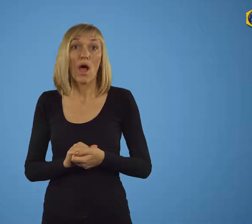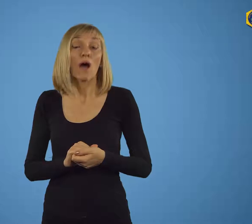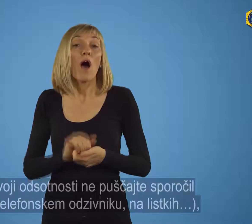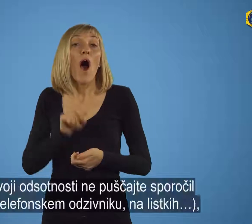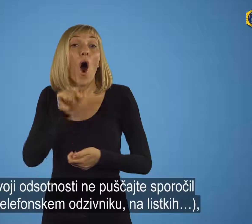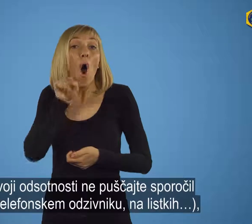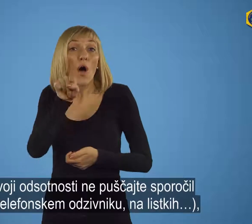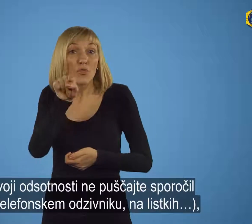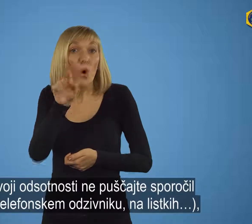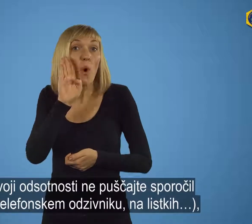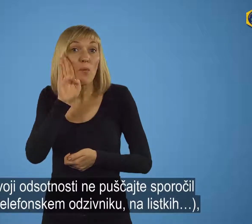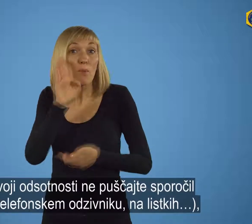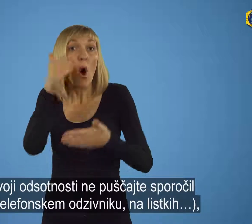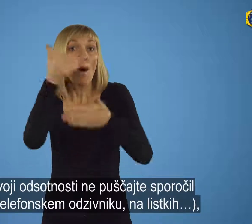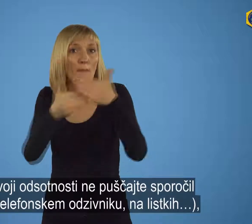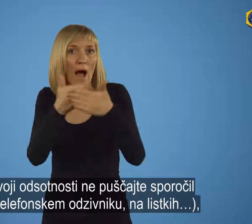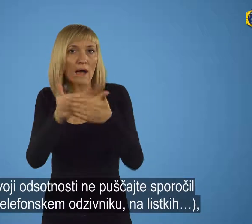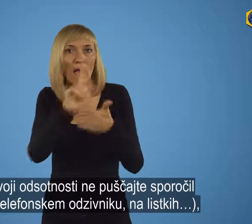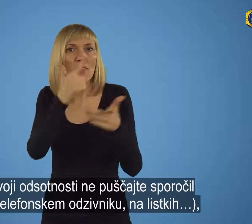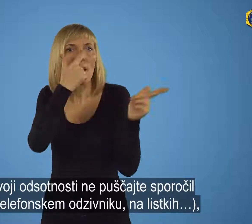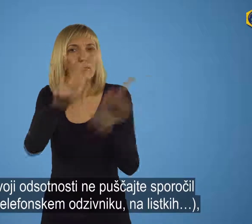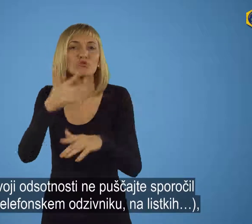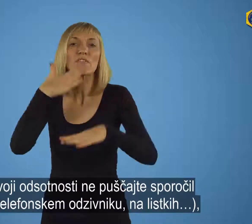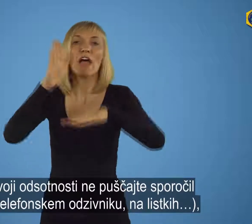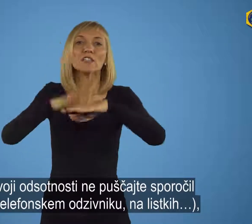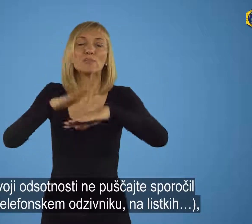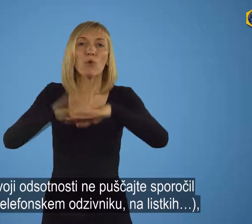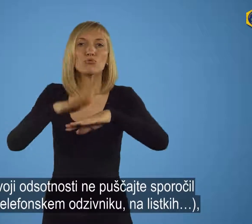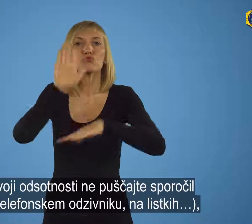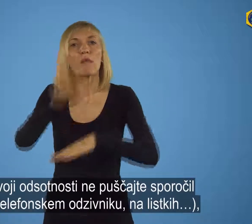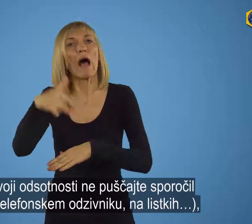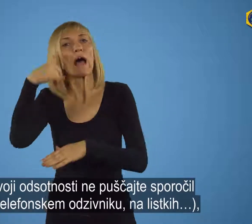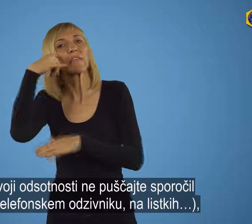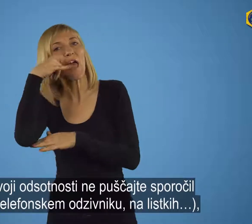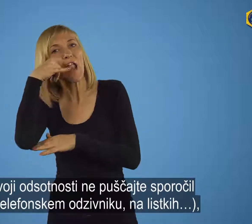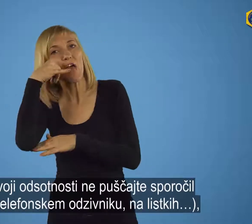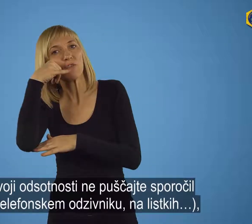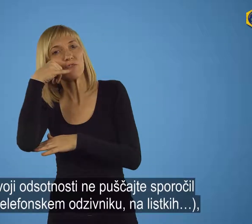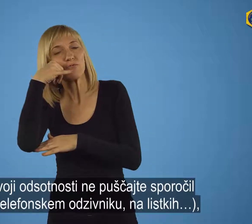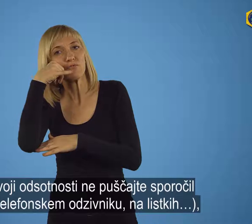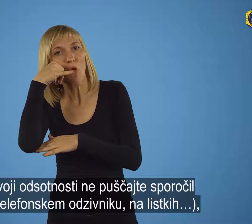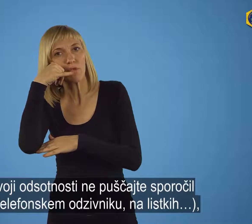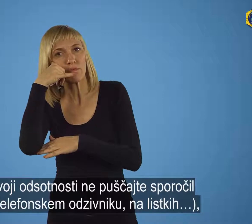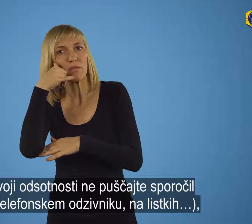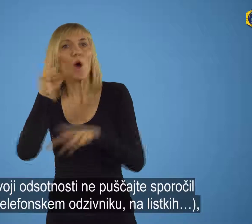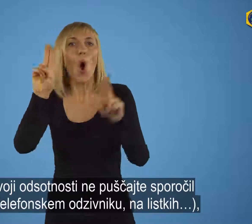O svoji odsotnosti ne puščajte sporočil na telefonskem odzivniku, na listkih.